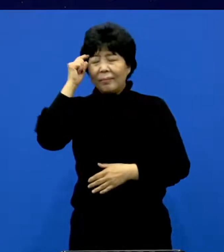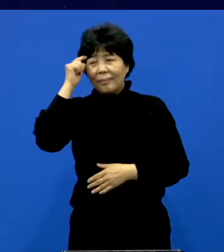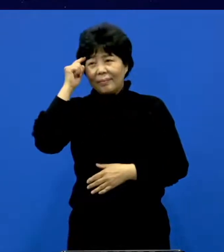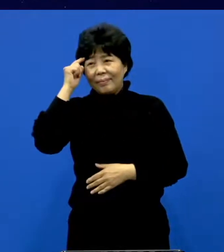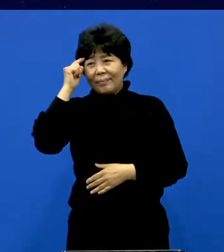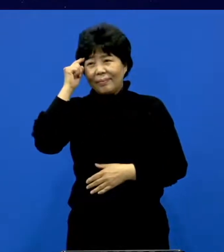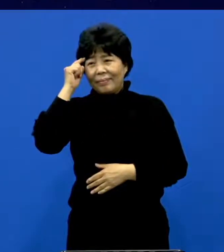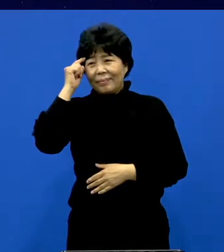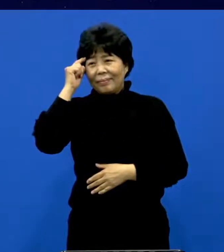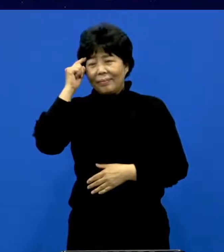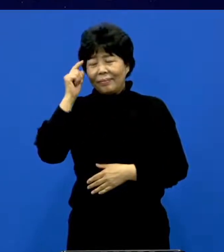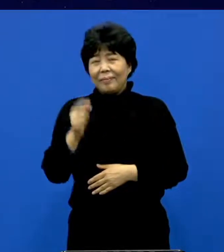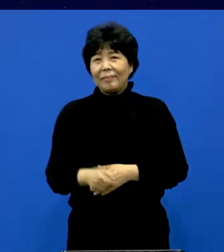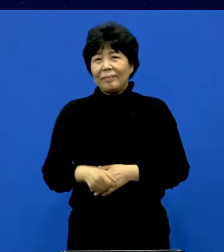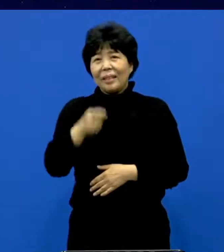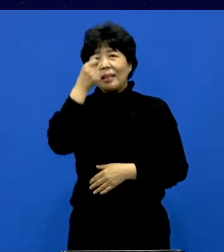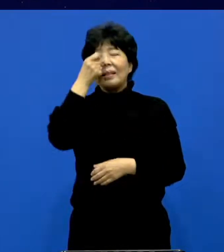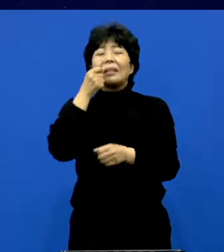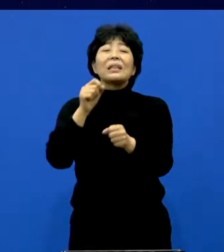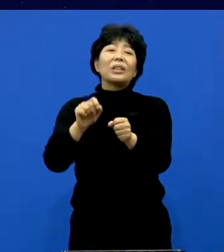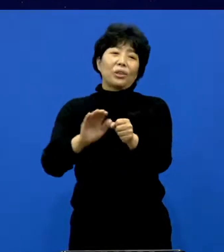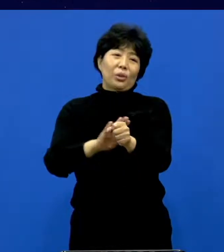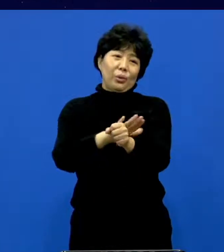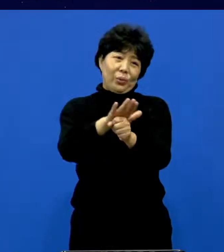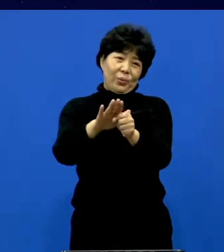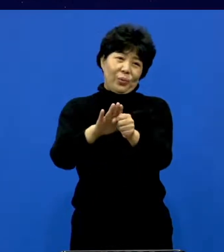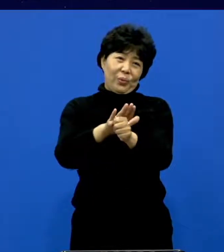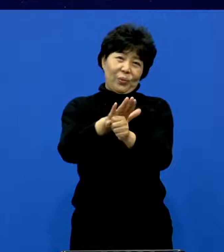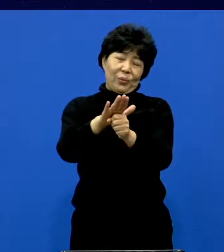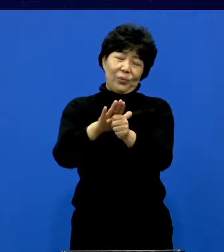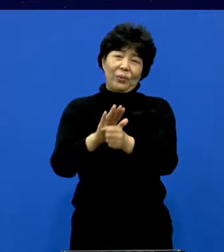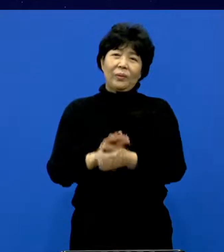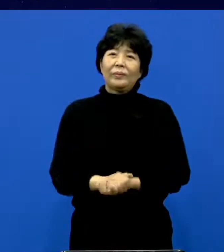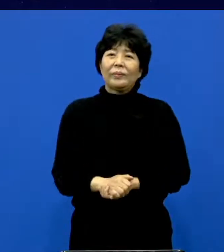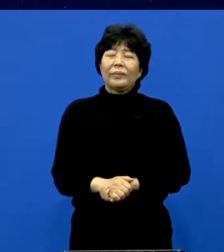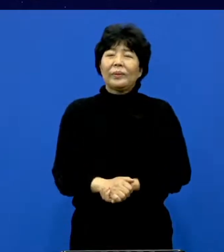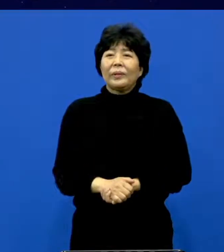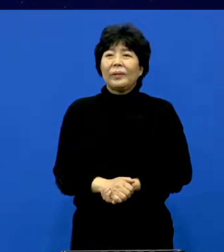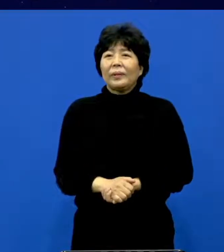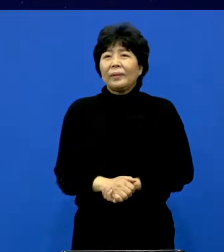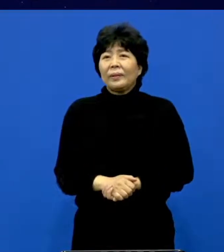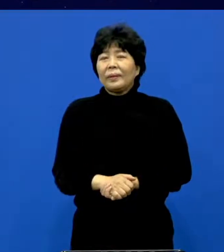불쌍히 여긴다, 이 긍휼이라는 단어죠. compassion이라는 단어입니다.